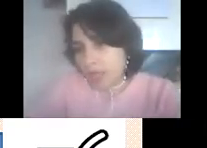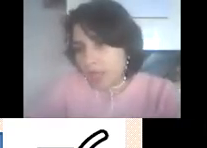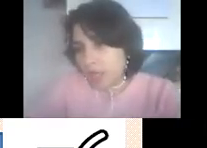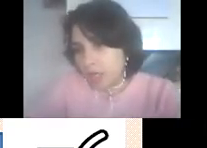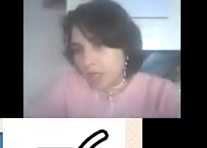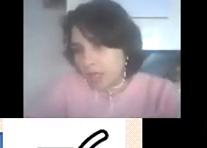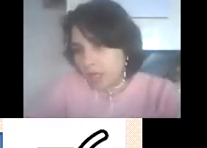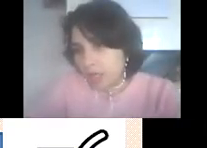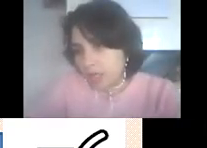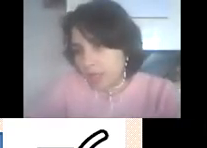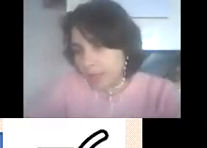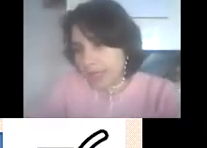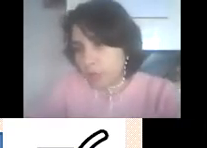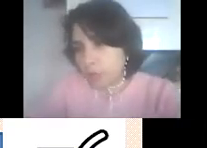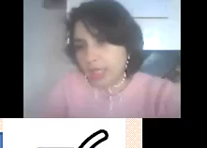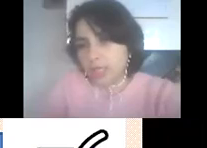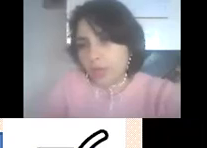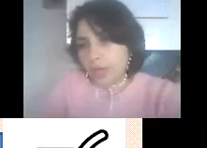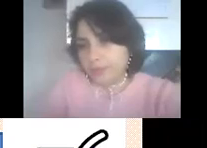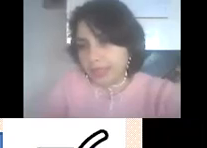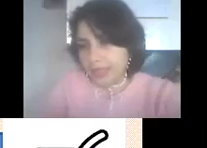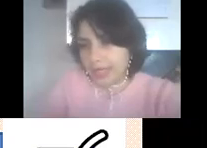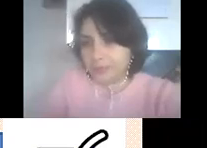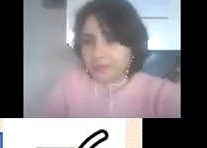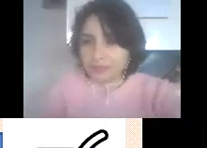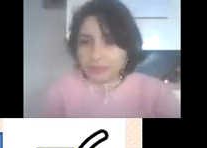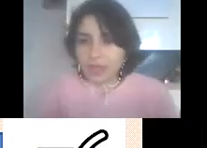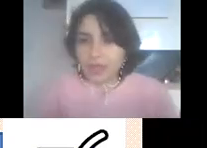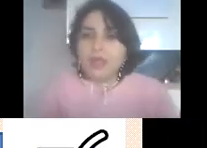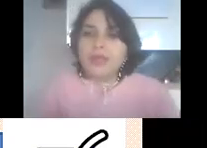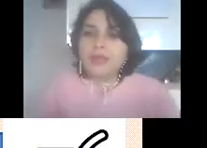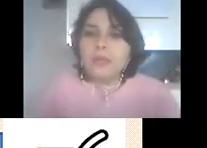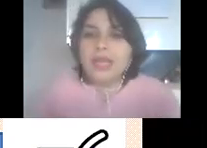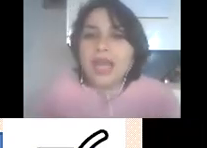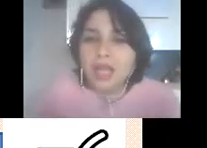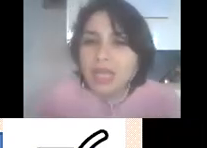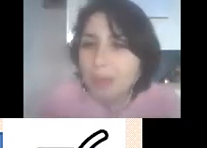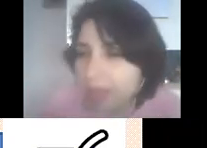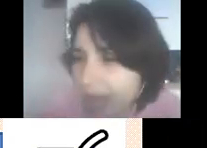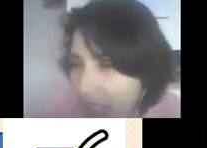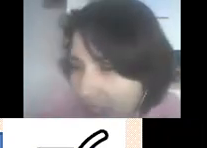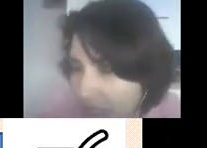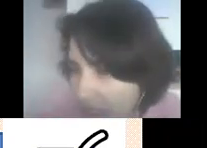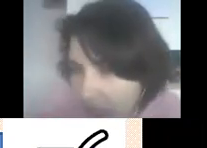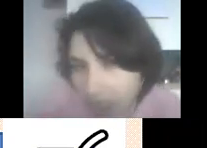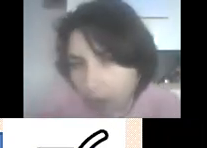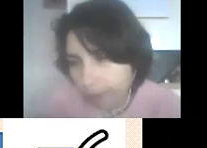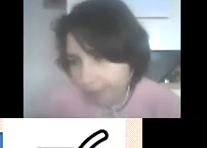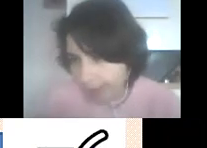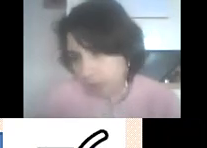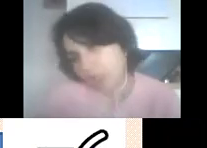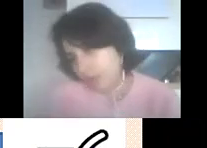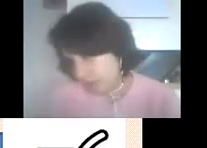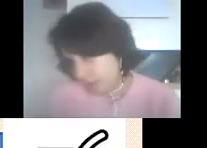ayudar? Emilia, ¿tú me quieres ayudar? Ya. Emilia, ¿la madera es resistente o